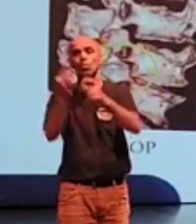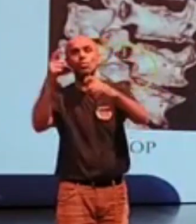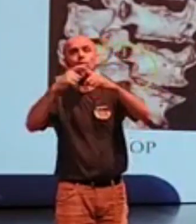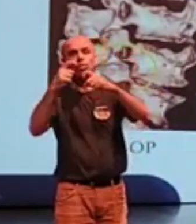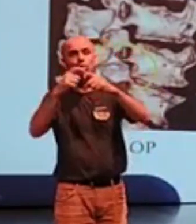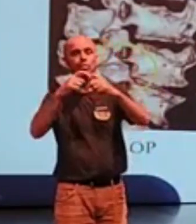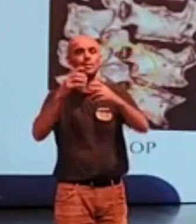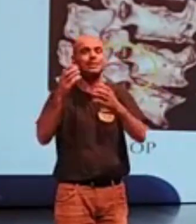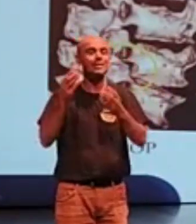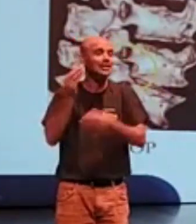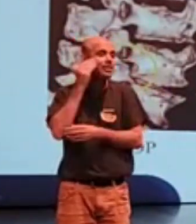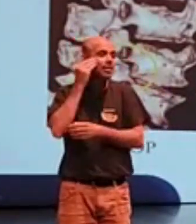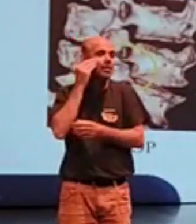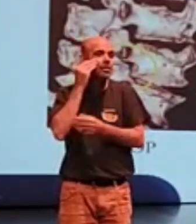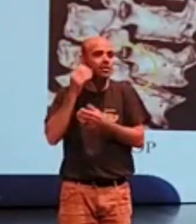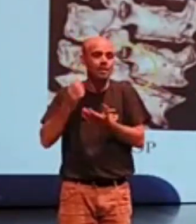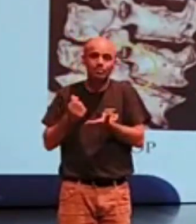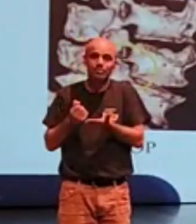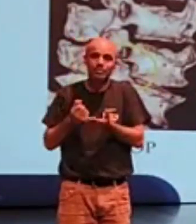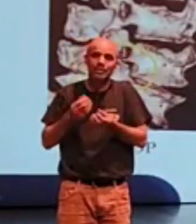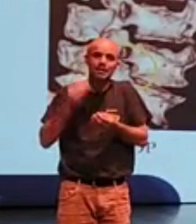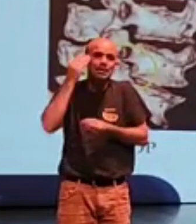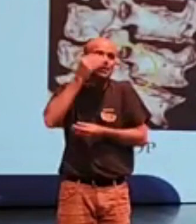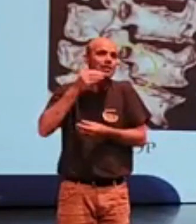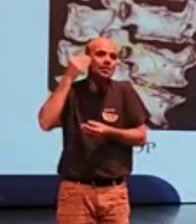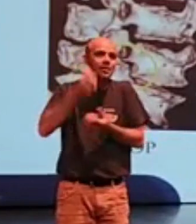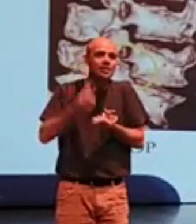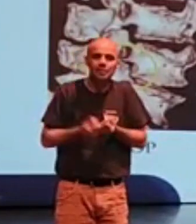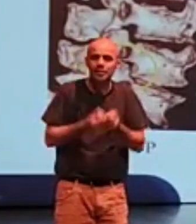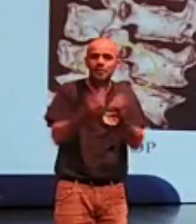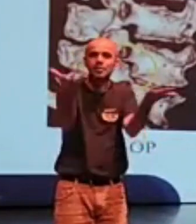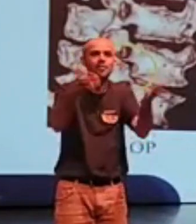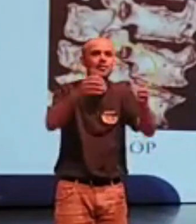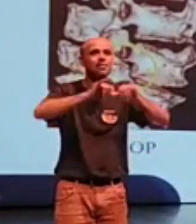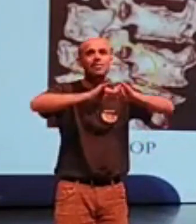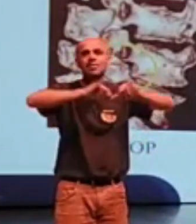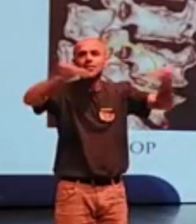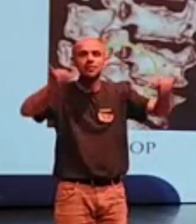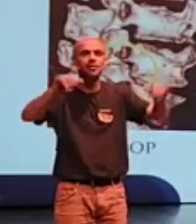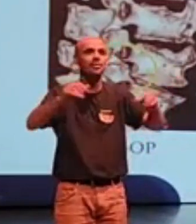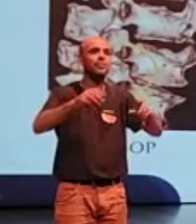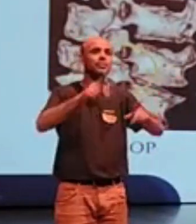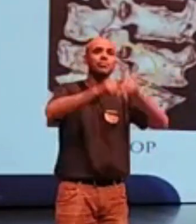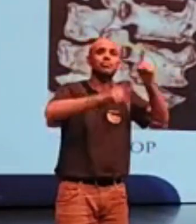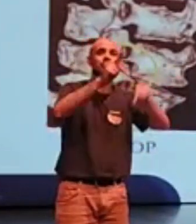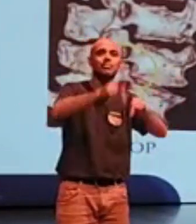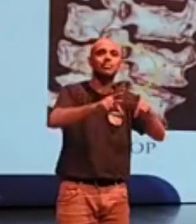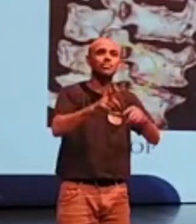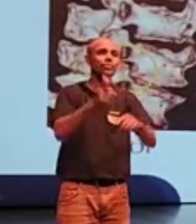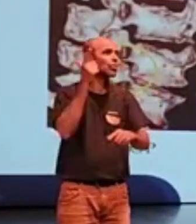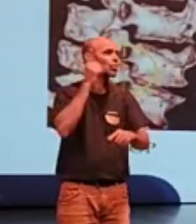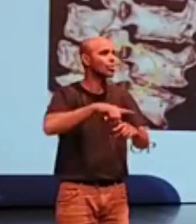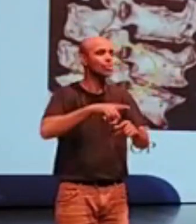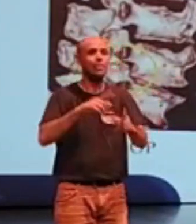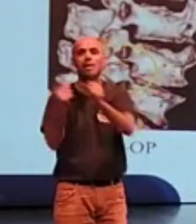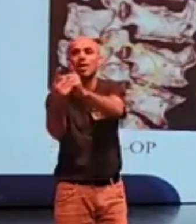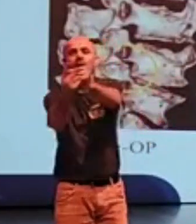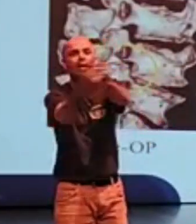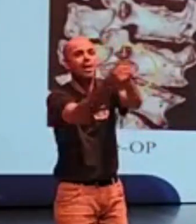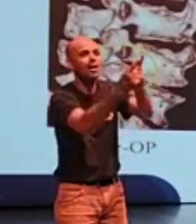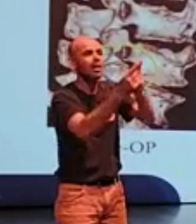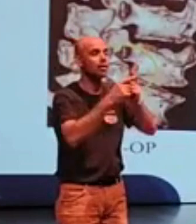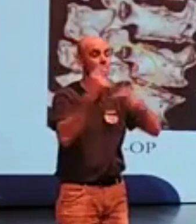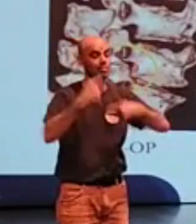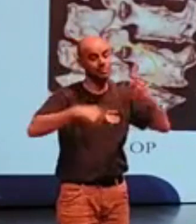sempre tentamos trazer a experiência, a tecnologia para a população. Só que a gente não consegue tratar todo mundo o tempo todo. A gente precisa